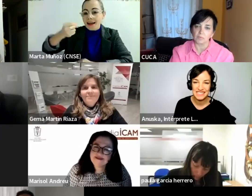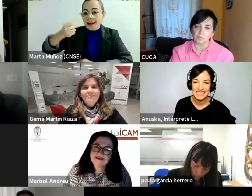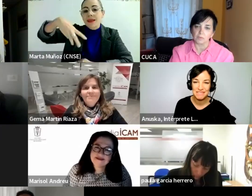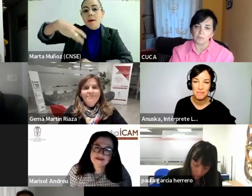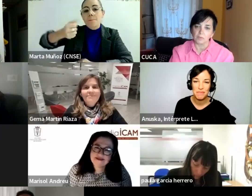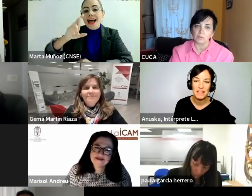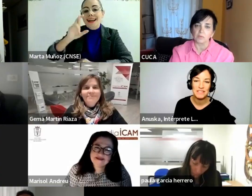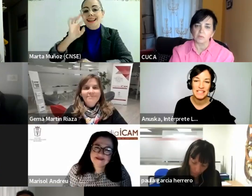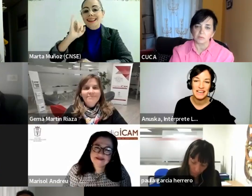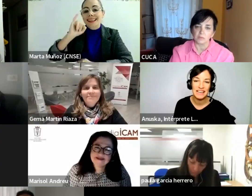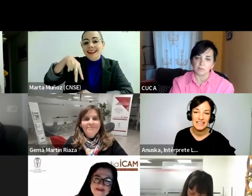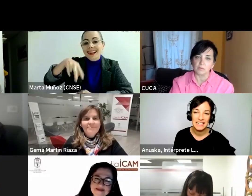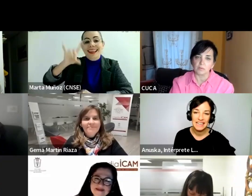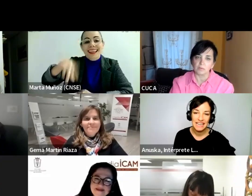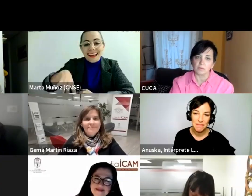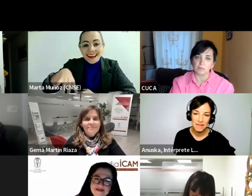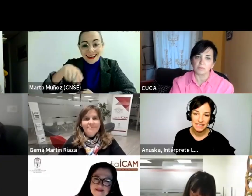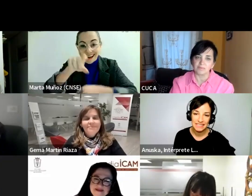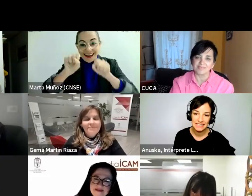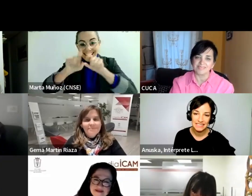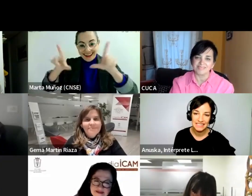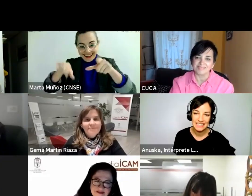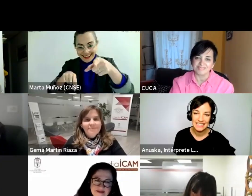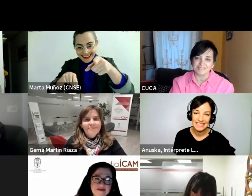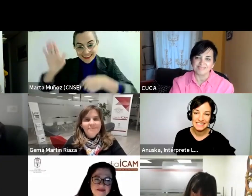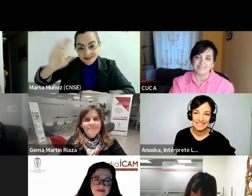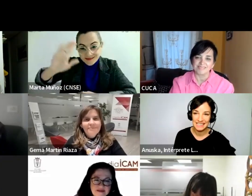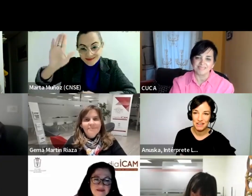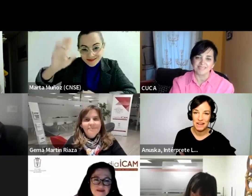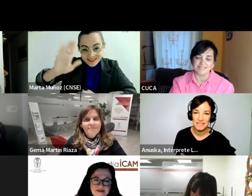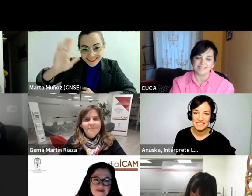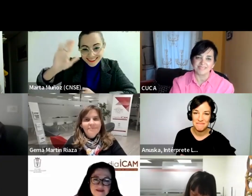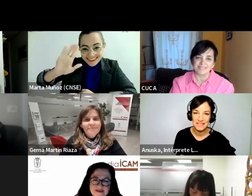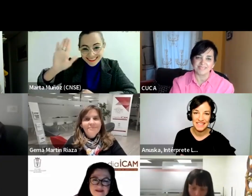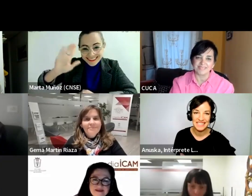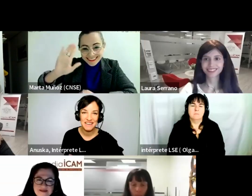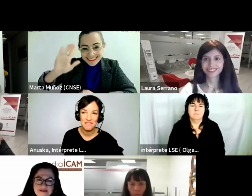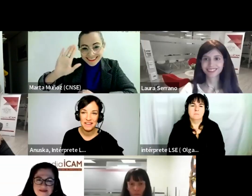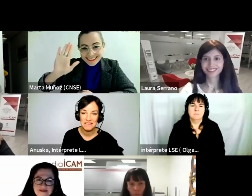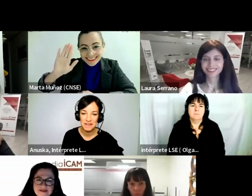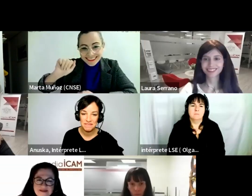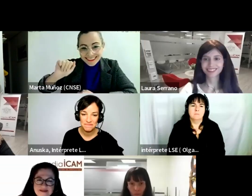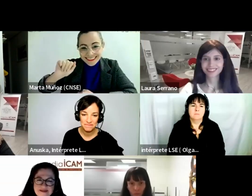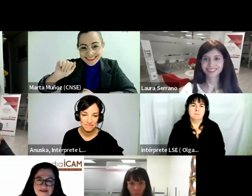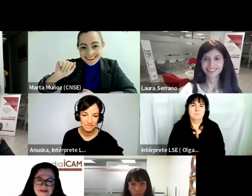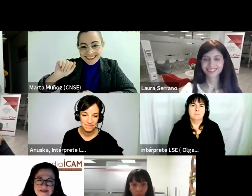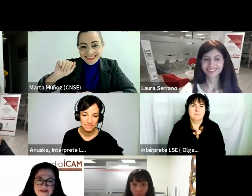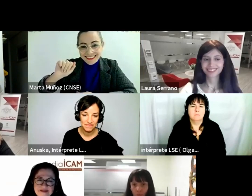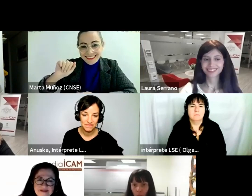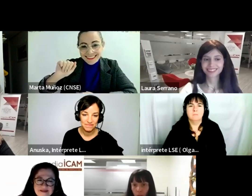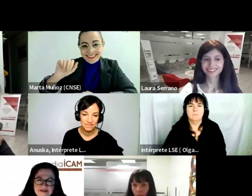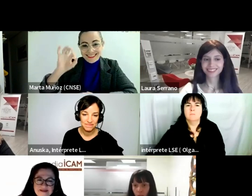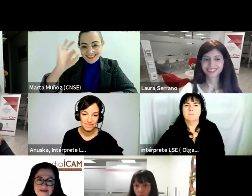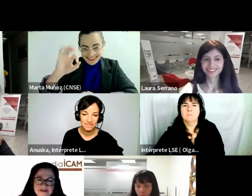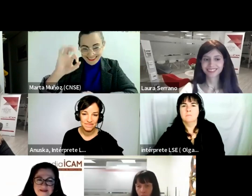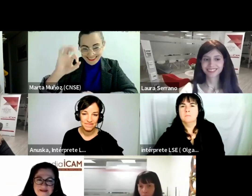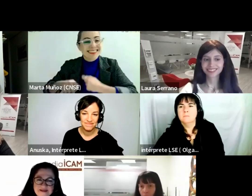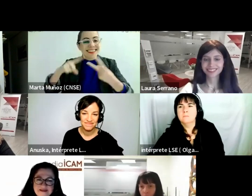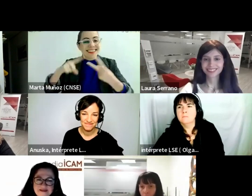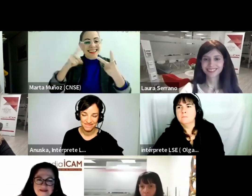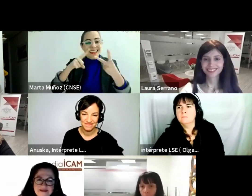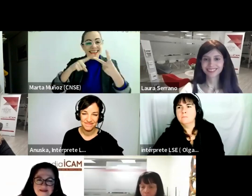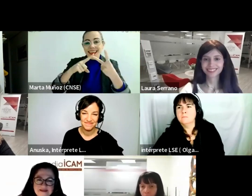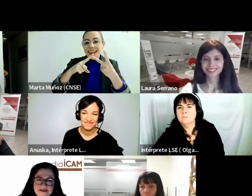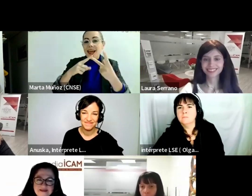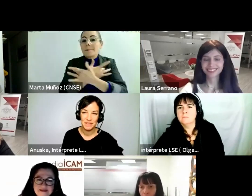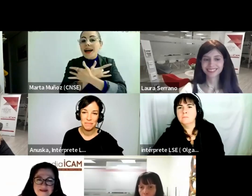ver dónde estáis. Por un lado está Gema Martín, que creo que la veis ya en pantalla. Hola, Gema. Hola,